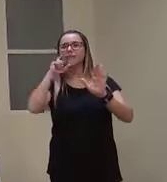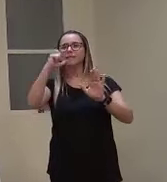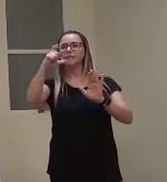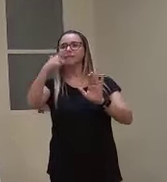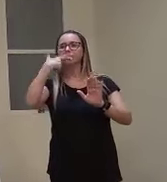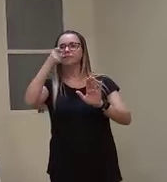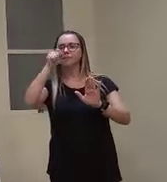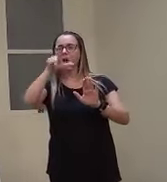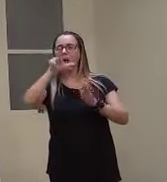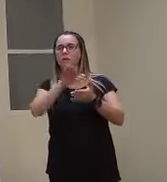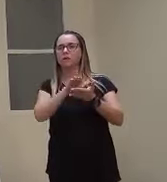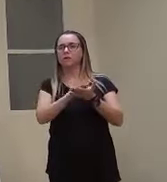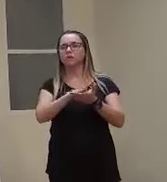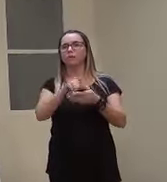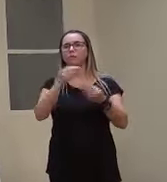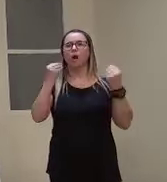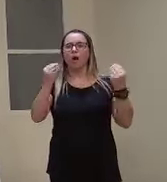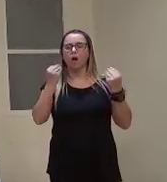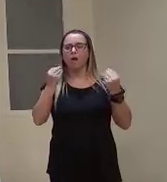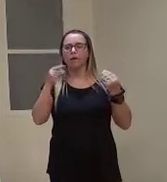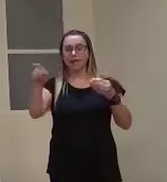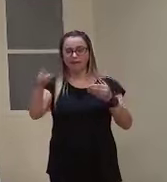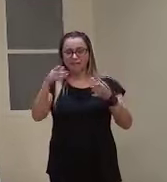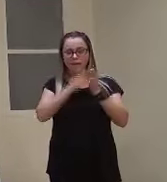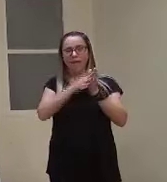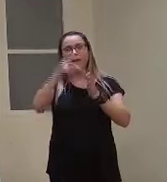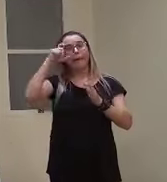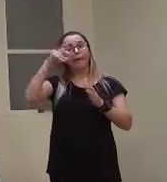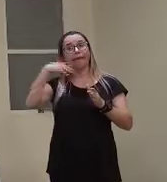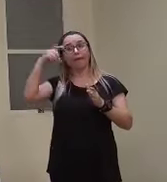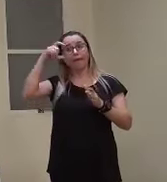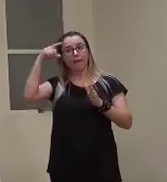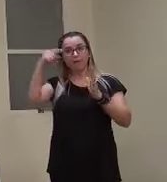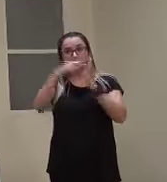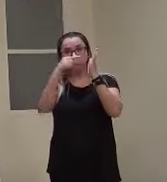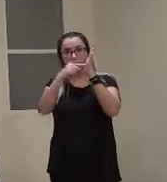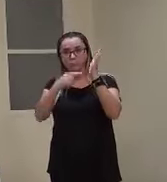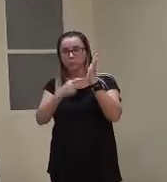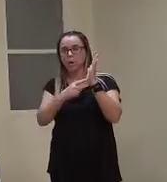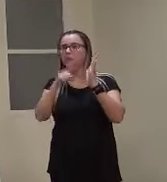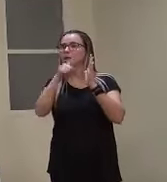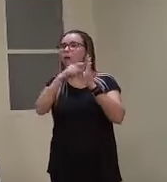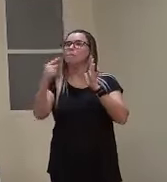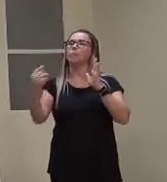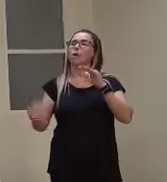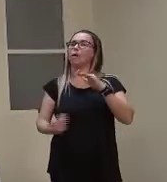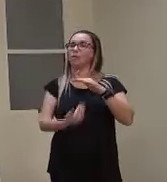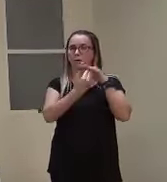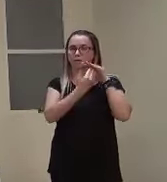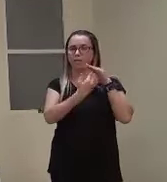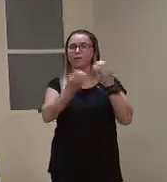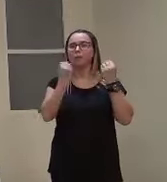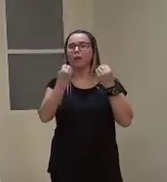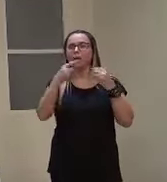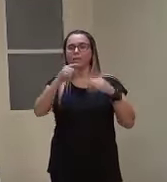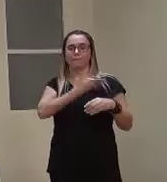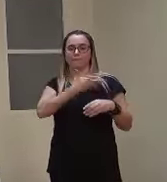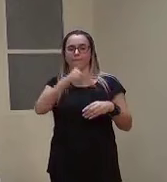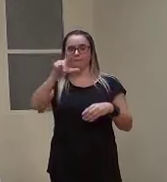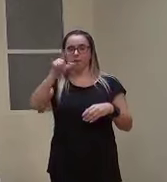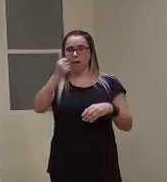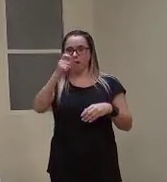respecto deporte ubicar este che como un eje prioritario para la pasó